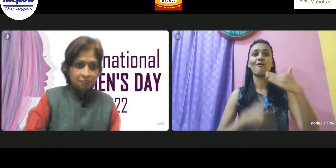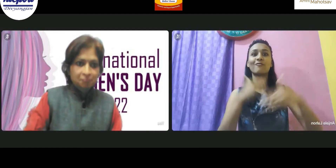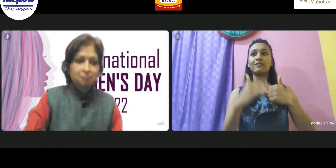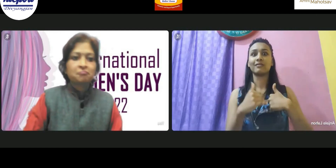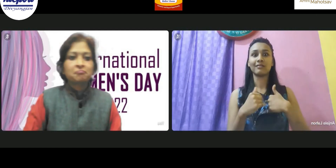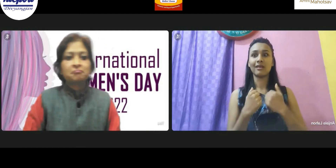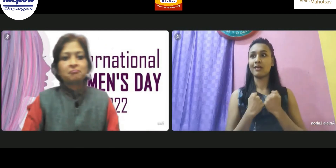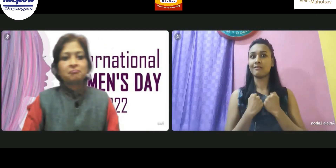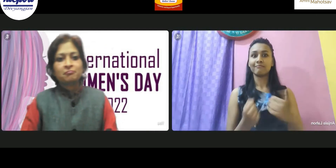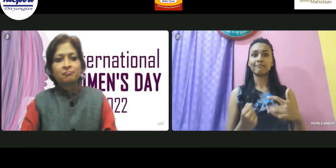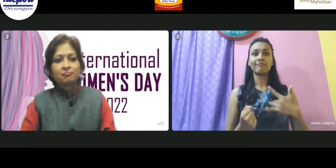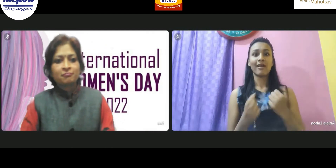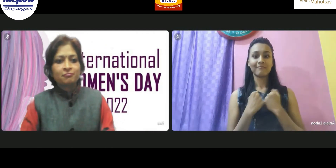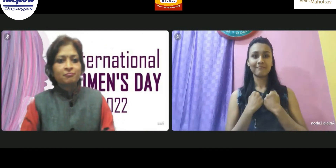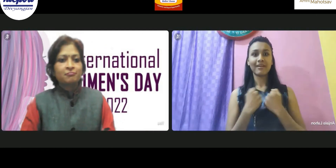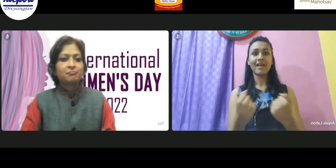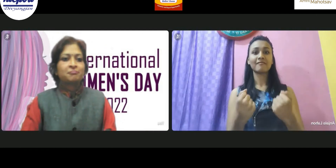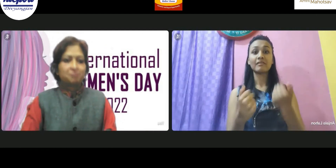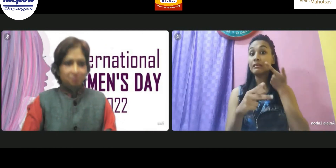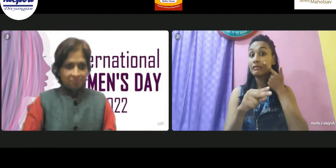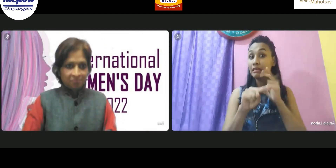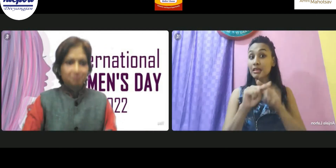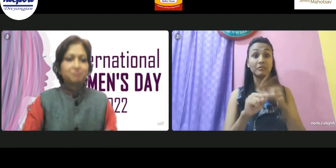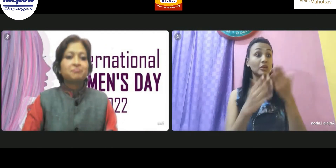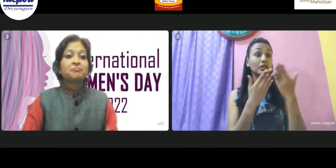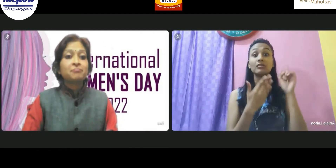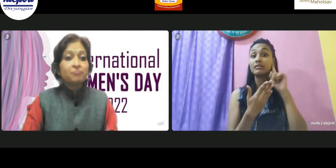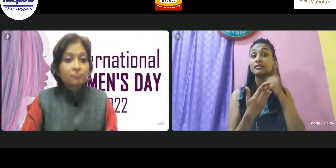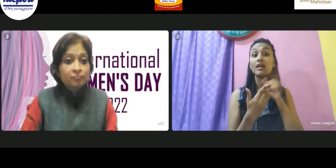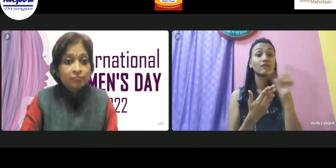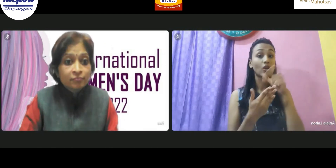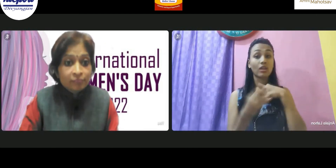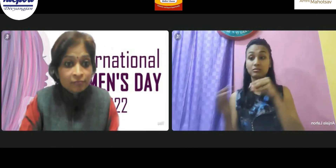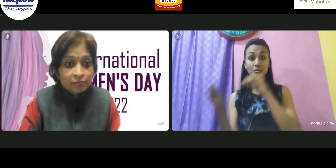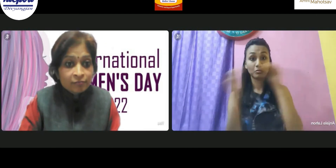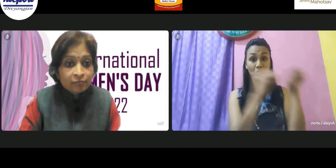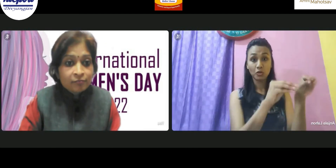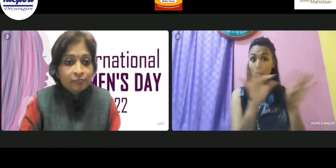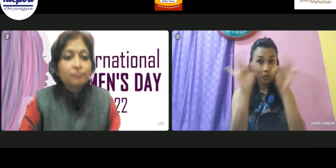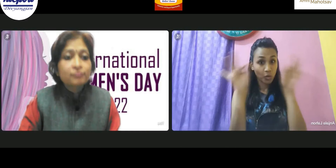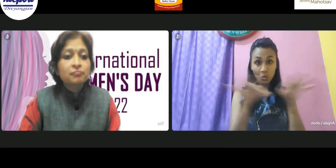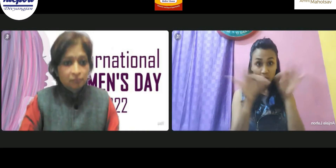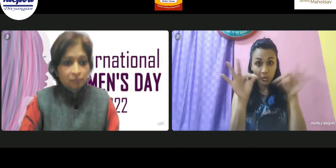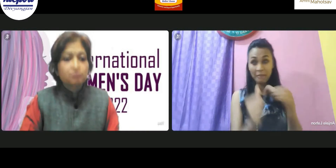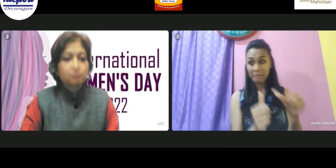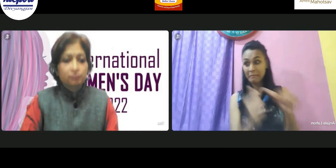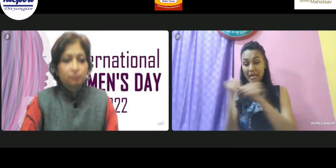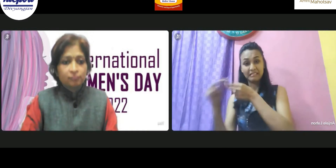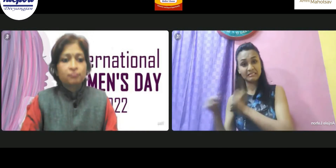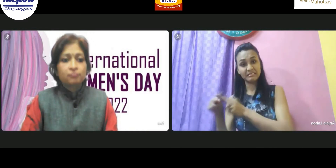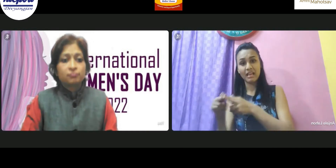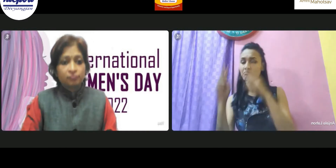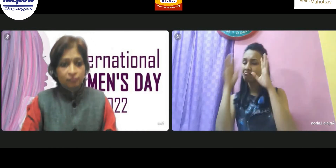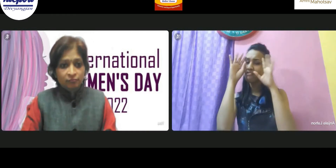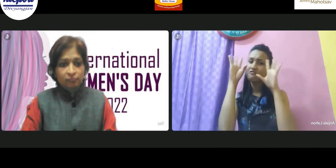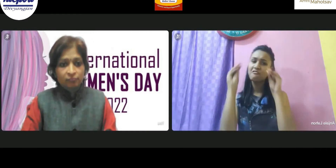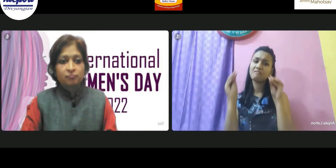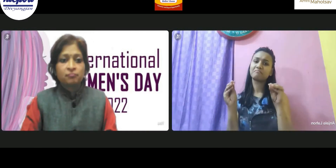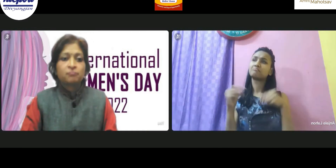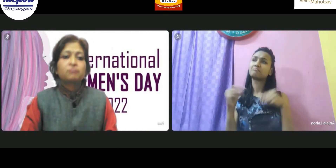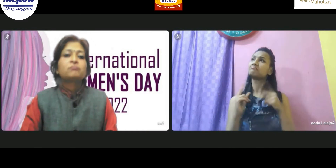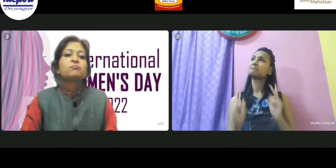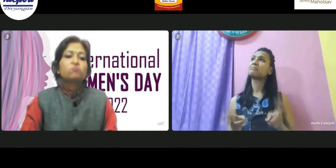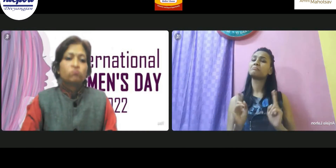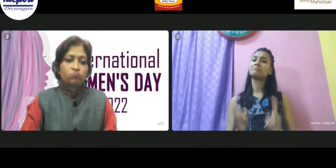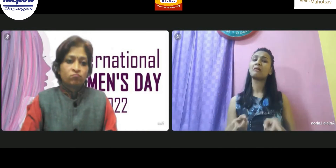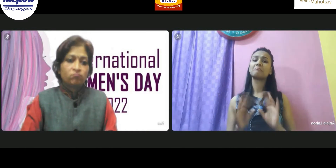हमें कॉन्फिडेंस आया। जब डेफ स्कूल से मैं इस कॉलेज में आई, तो डेफ स्कूल में मैंने ज्यादा कुछ नहीं सीखा था,